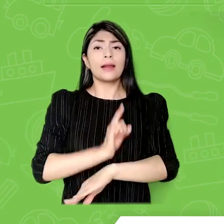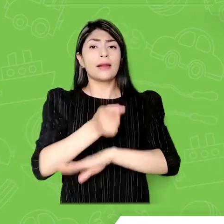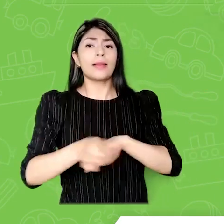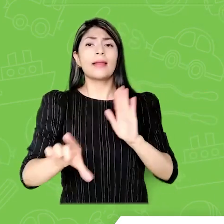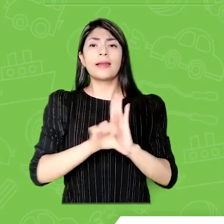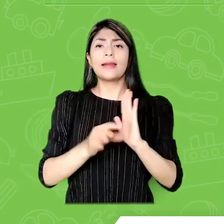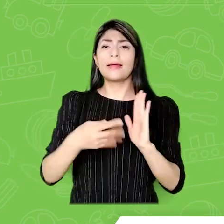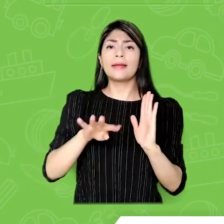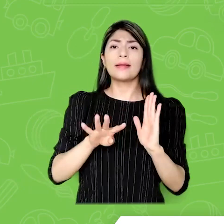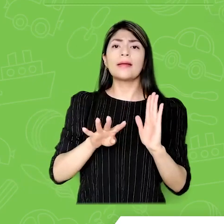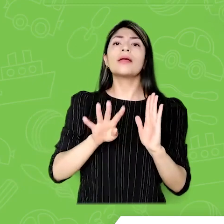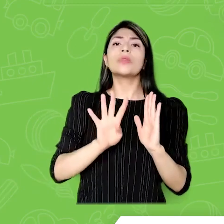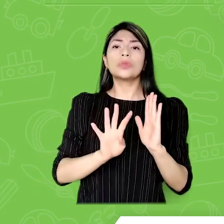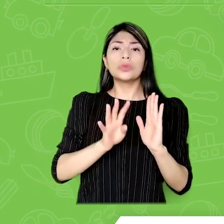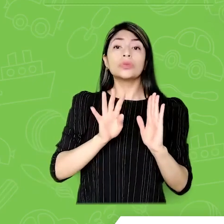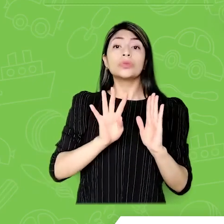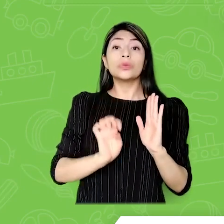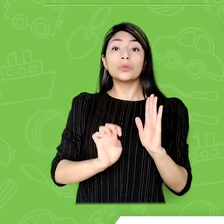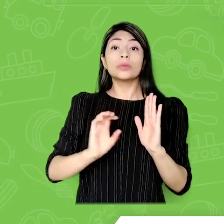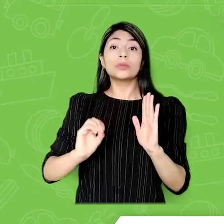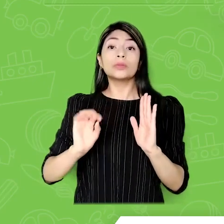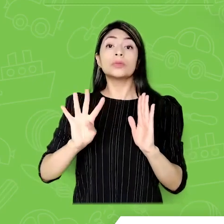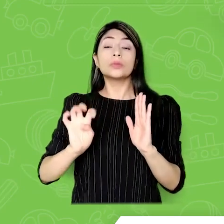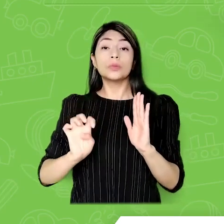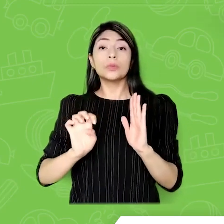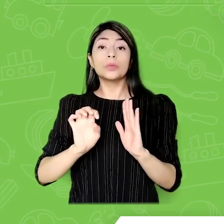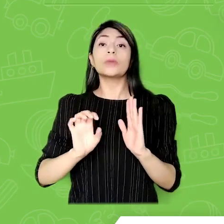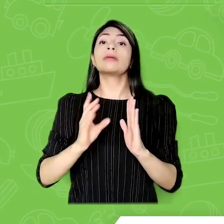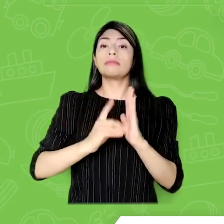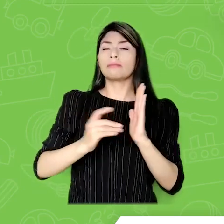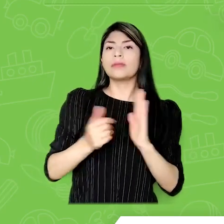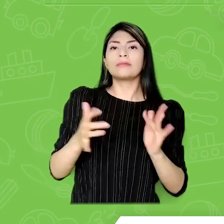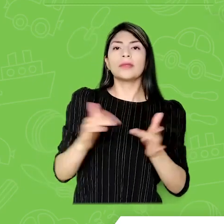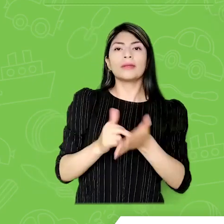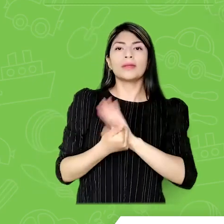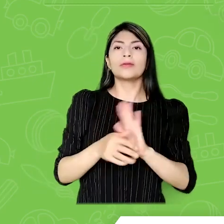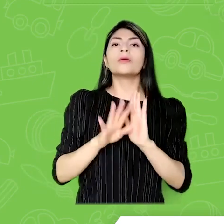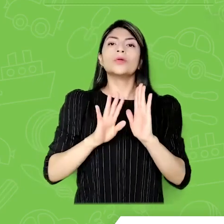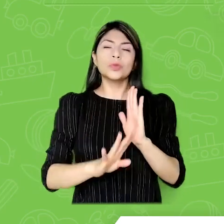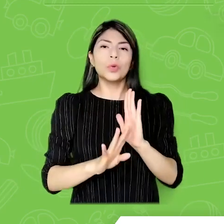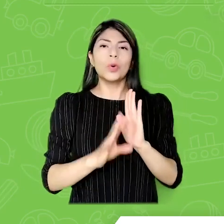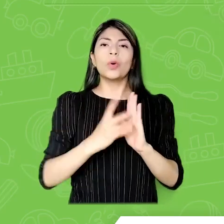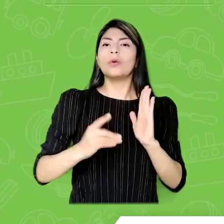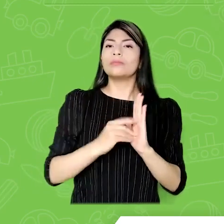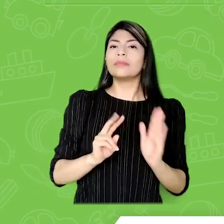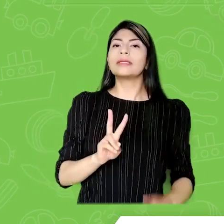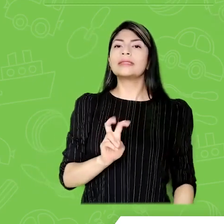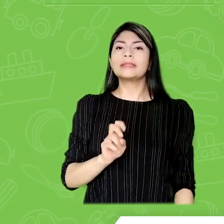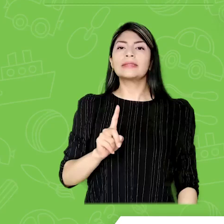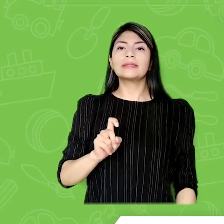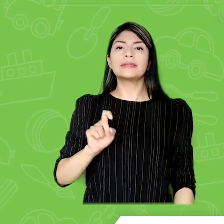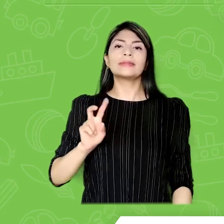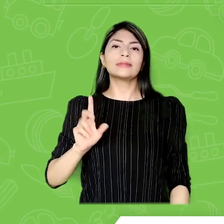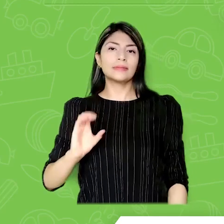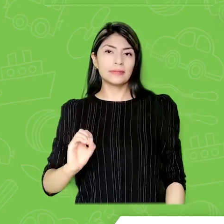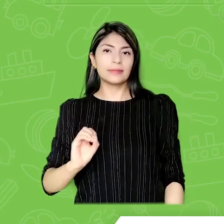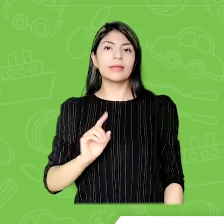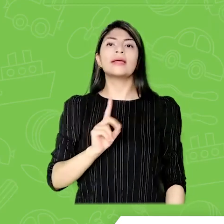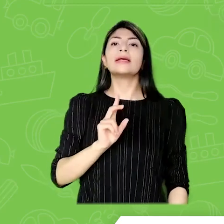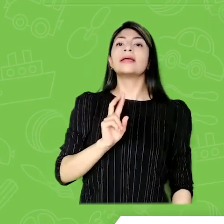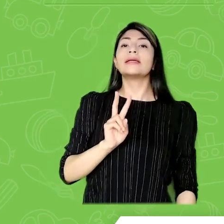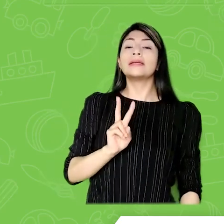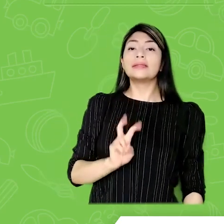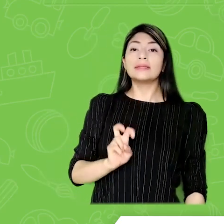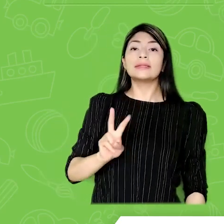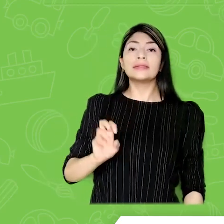sus decretos reglamentarios, los decretos Ley 760 y 770 de 2005, la Ley